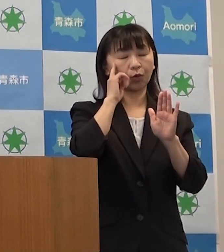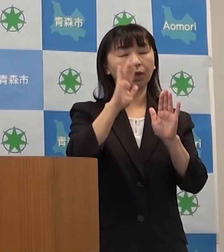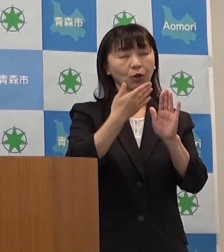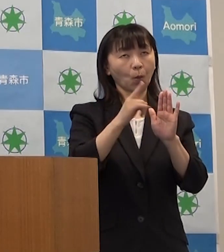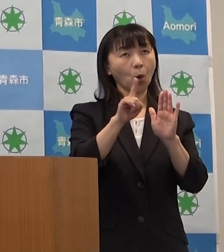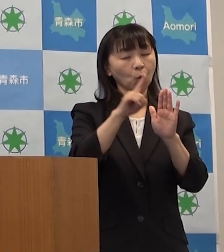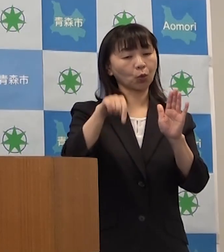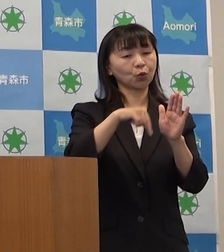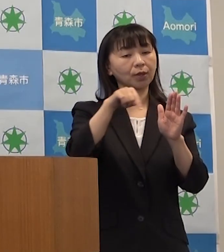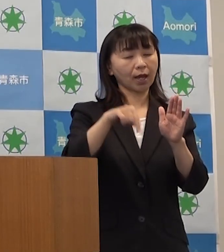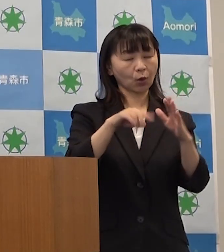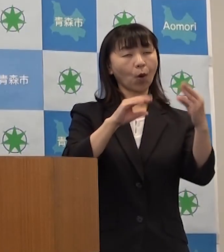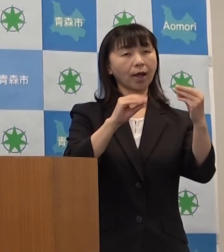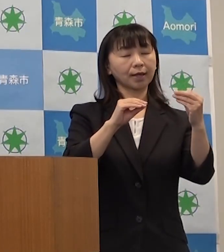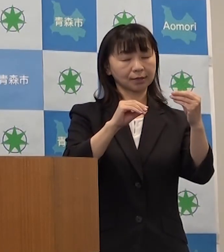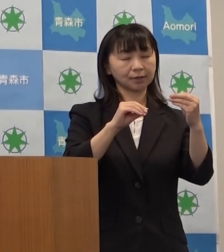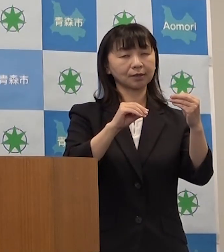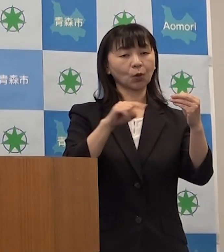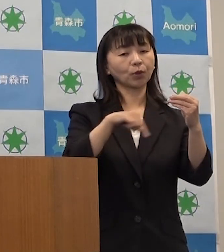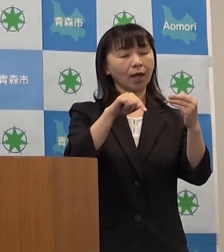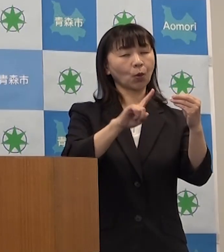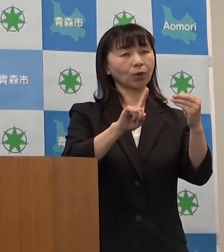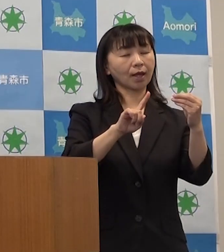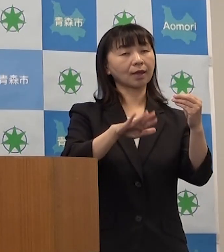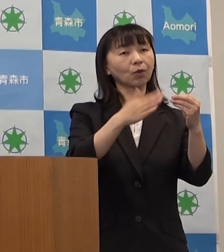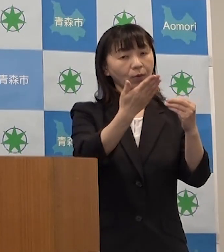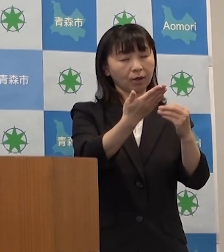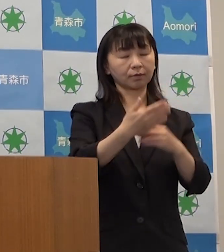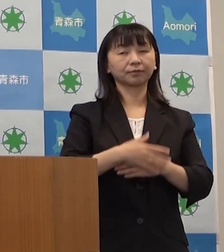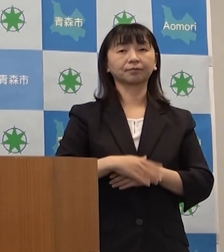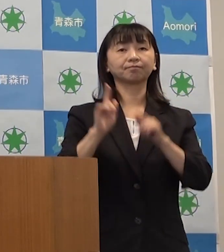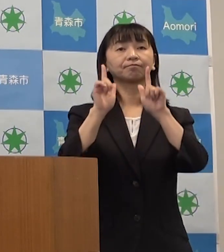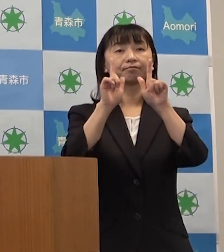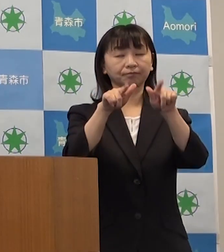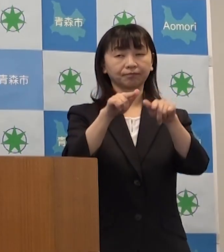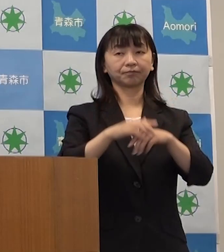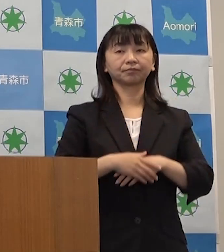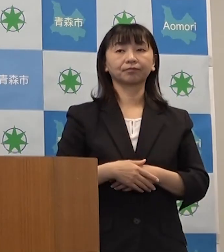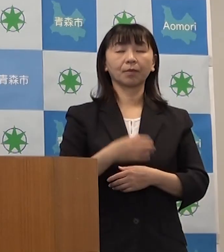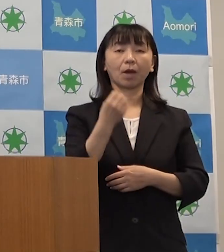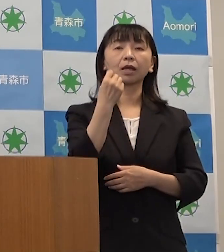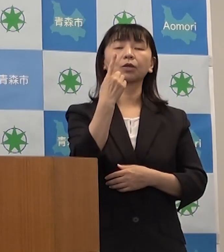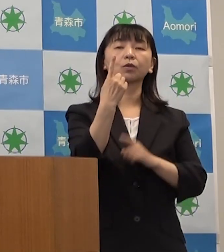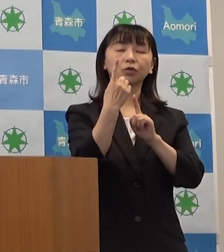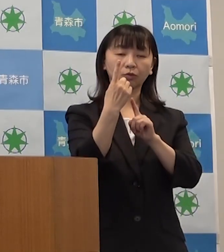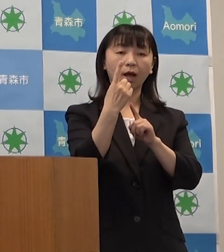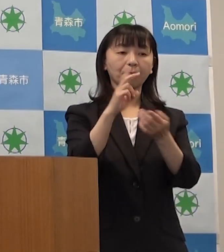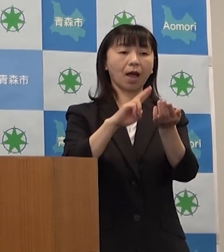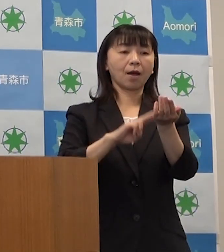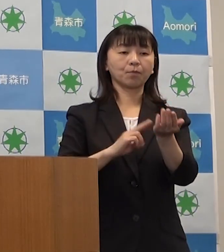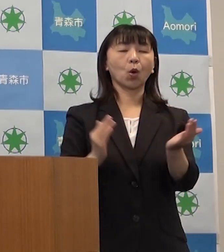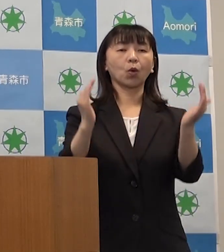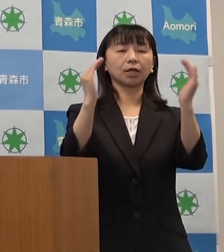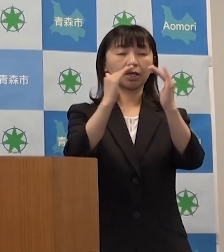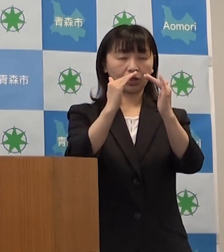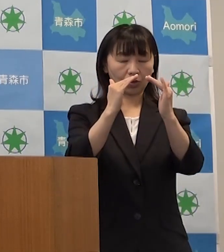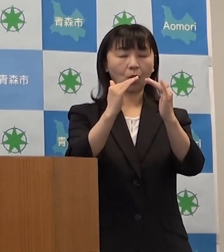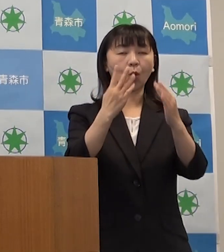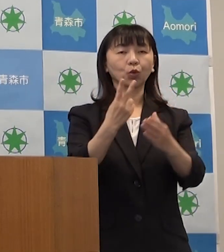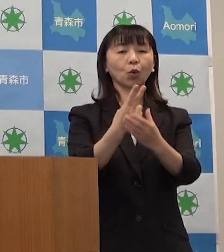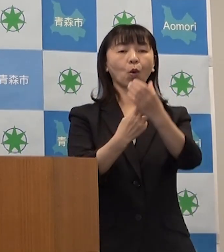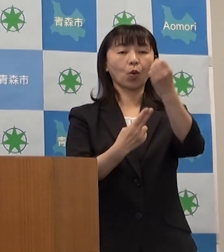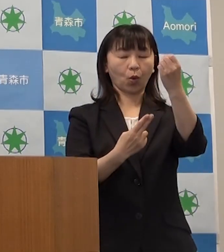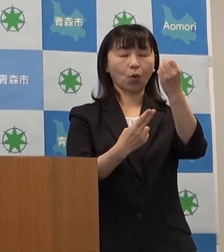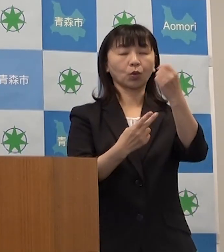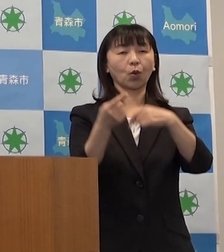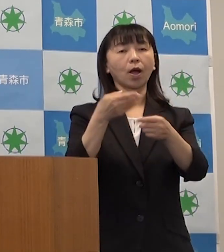を話し合いたいと思ってますか？ まず一つはやはり病院の統合の話だと思っ